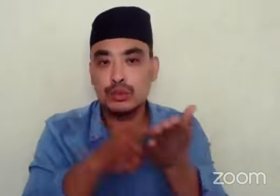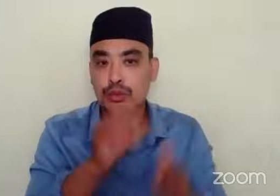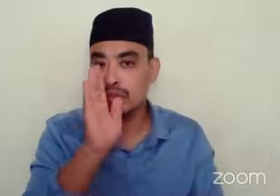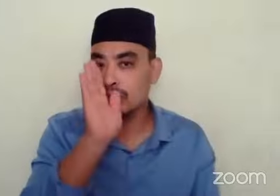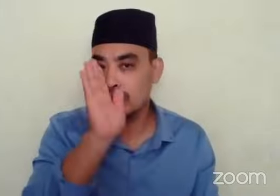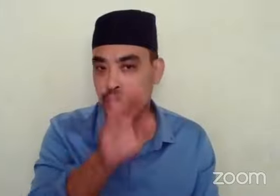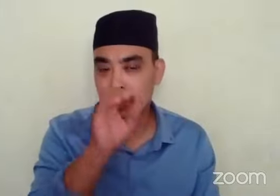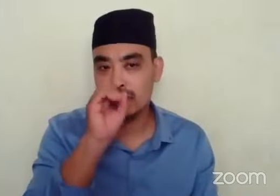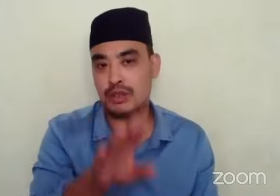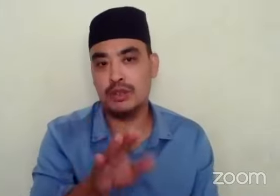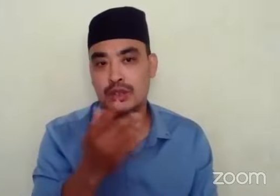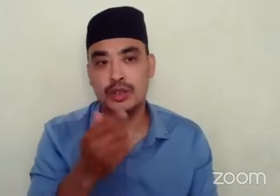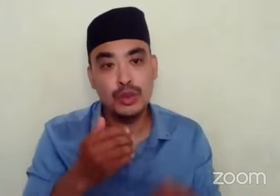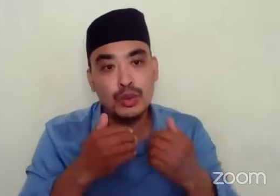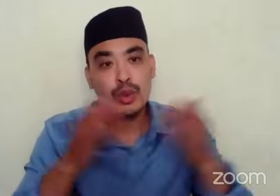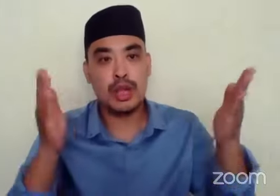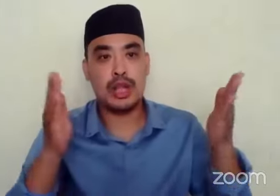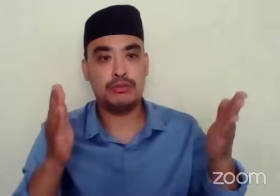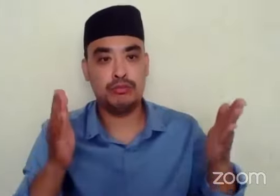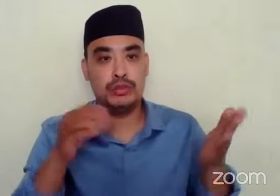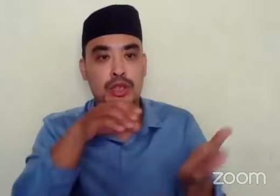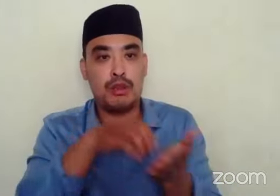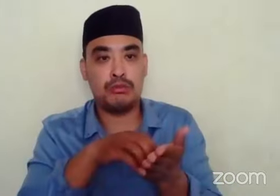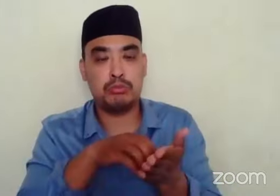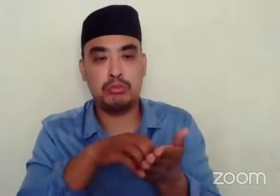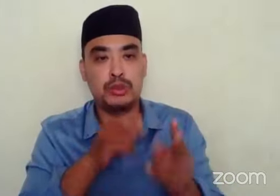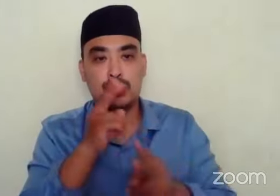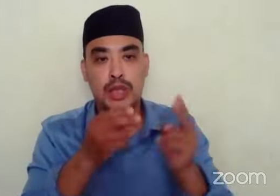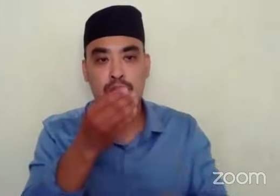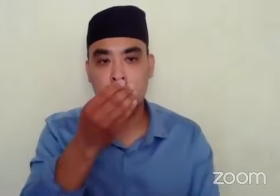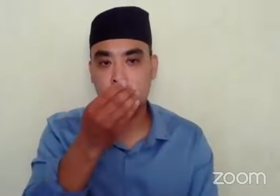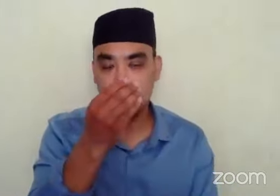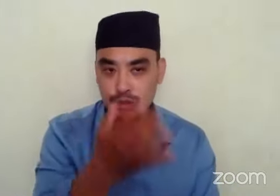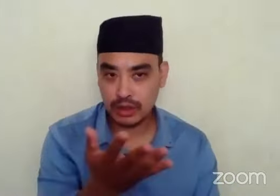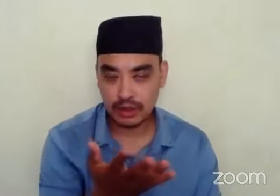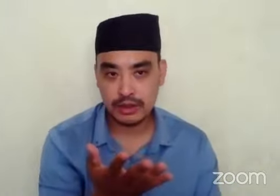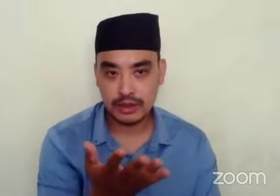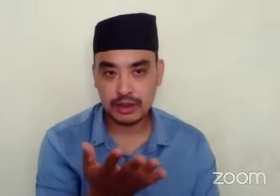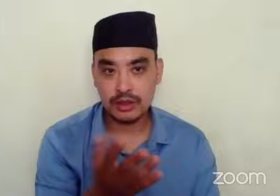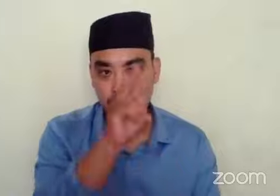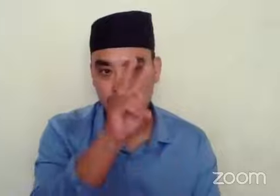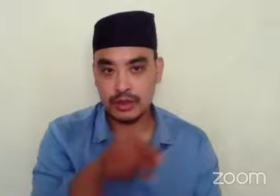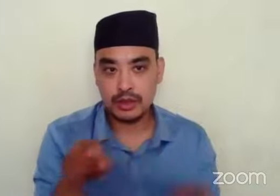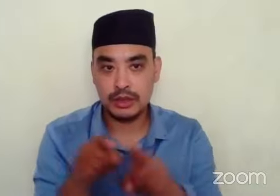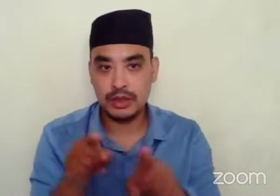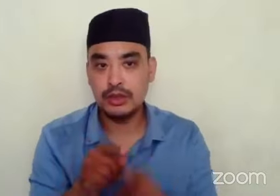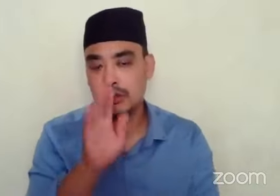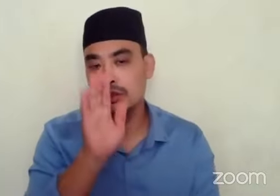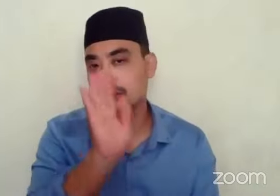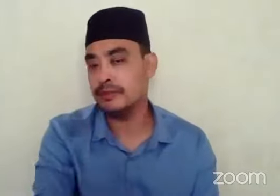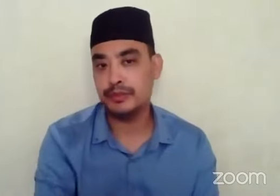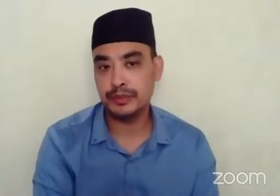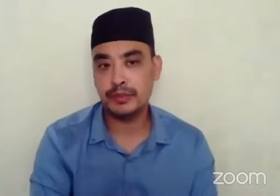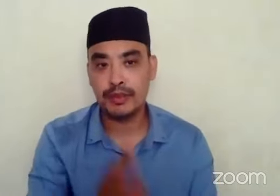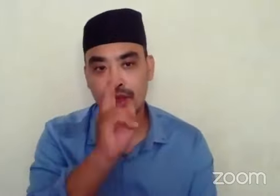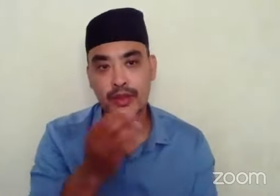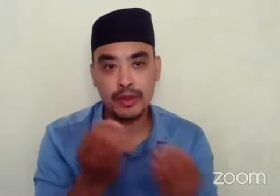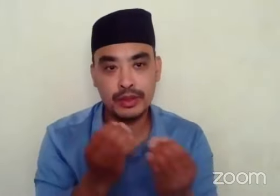छ। तर ओपन फ्लोरमा चाहिँ त्यस्ता कुराहरू त्यति धेरै हुन भएको अवस्था चाहिँ छैन। त्यस्तै